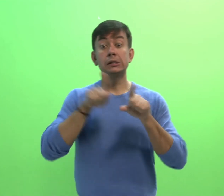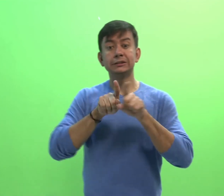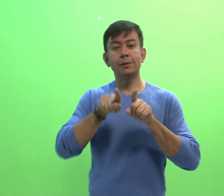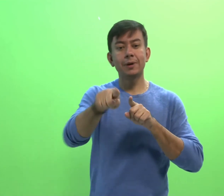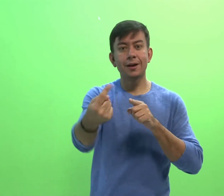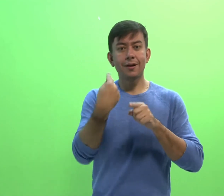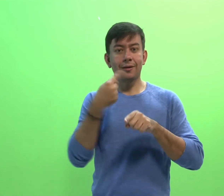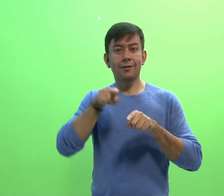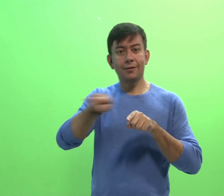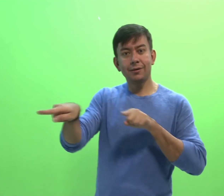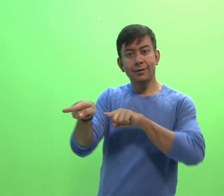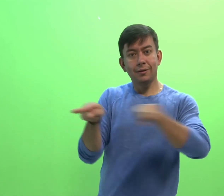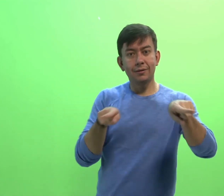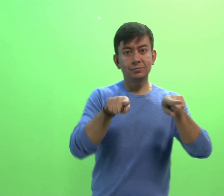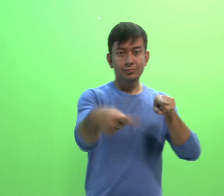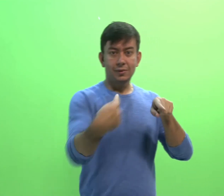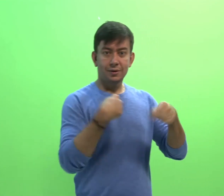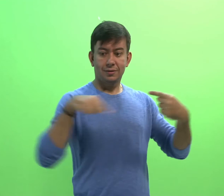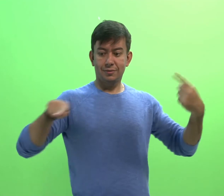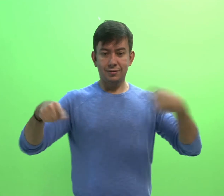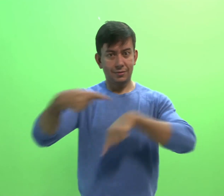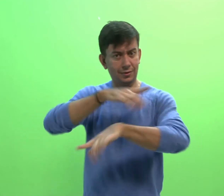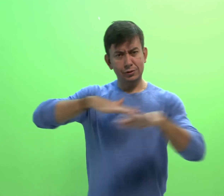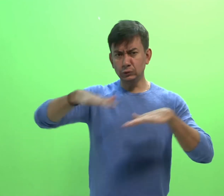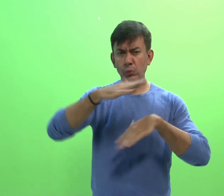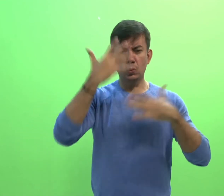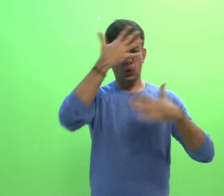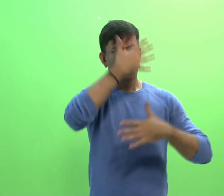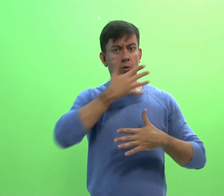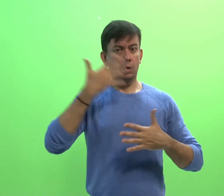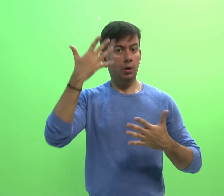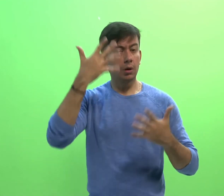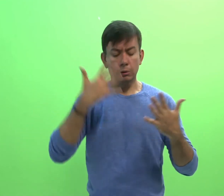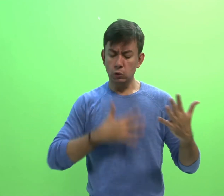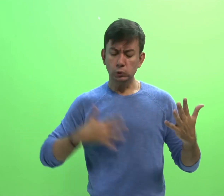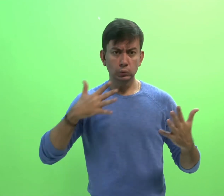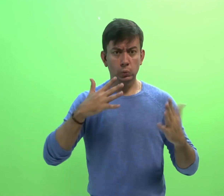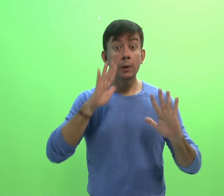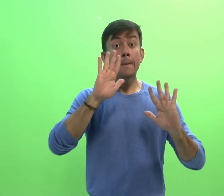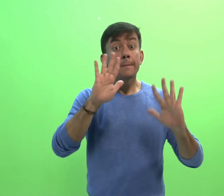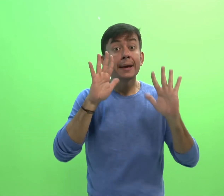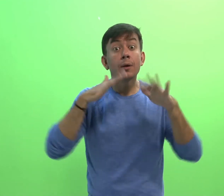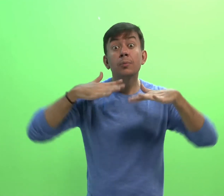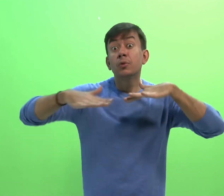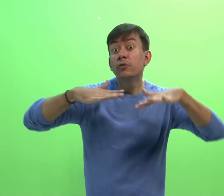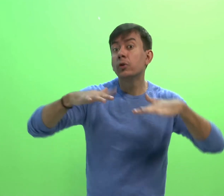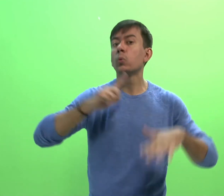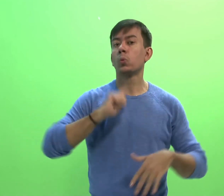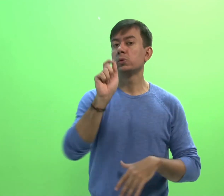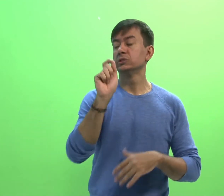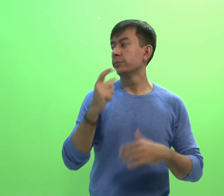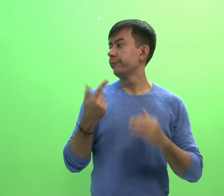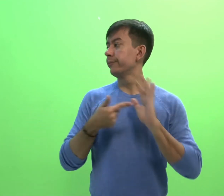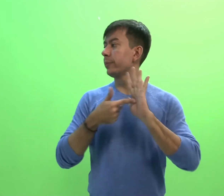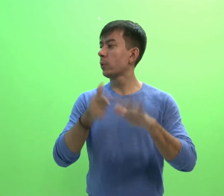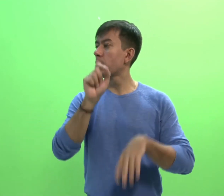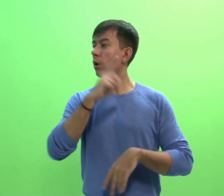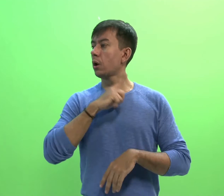vir, a face, o corpo. Então, como esse movimento vai acontecer? Então, como as